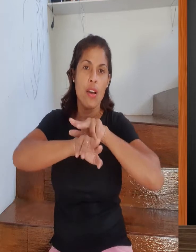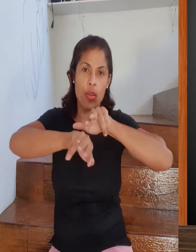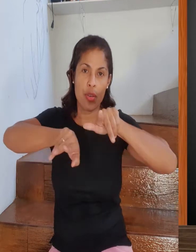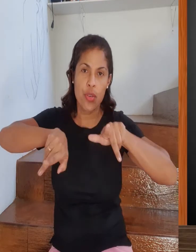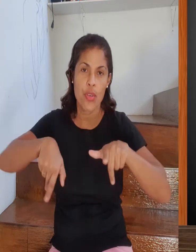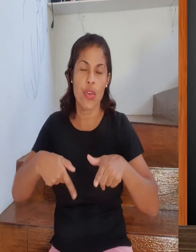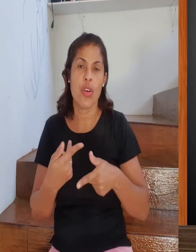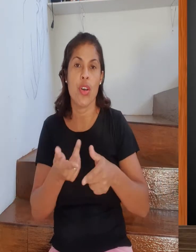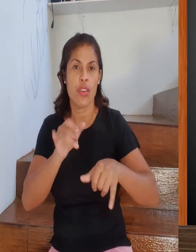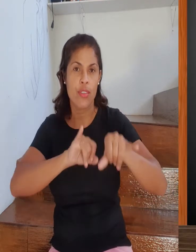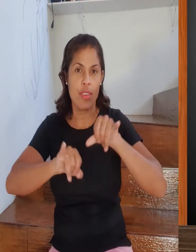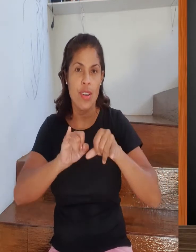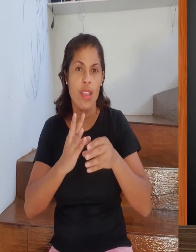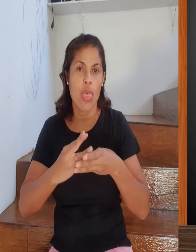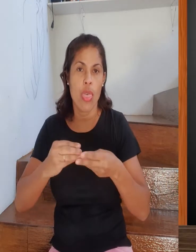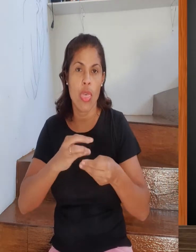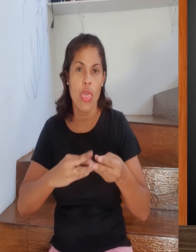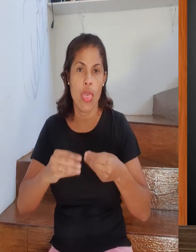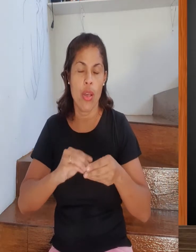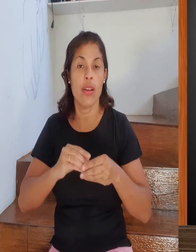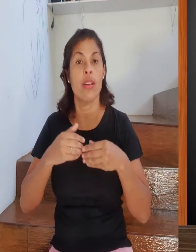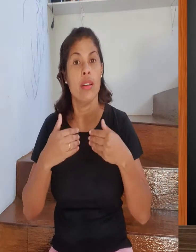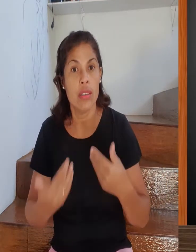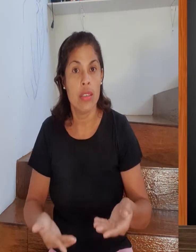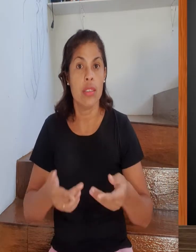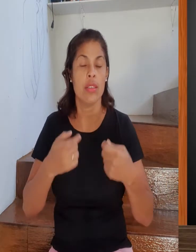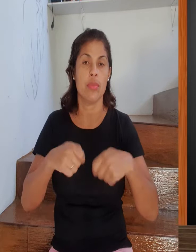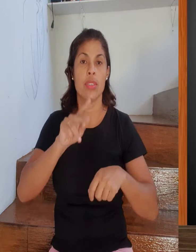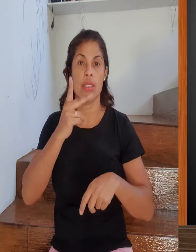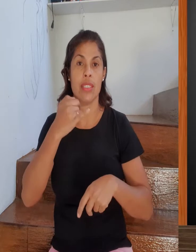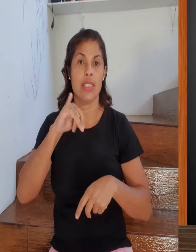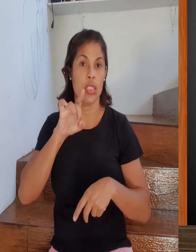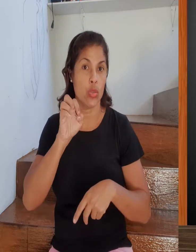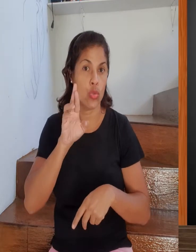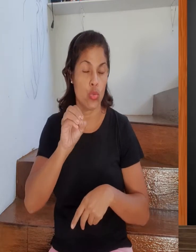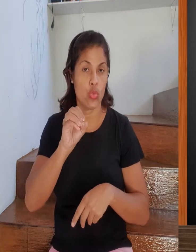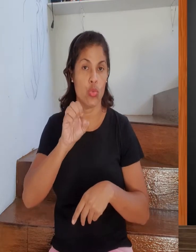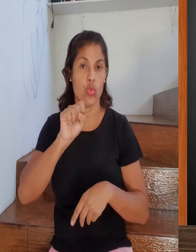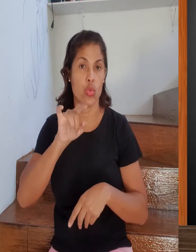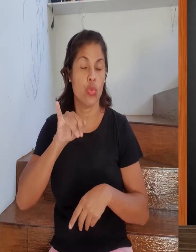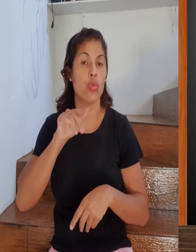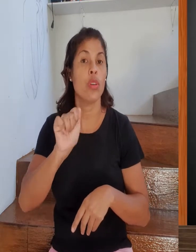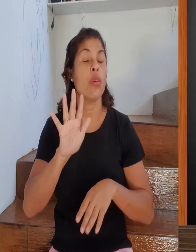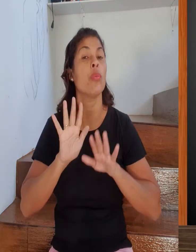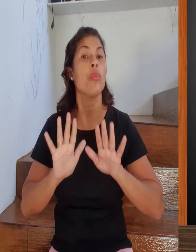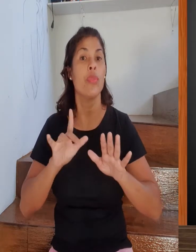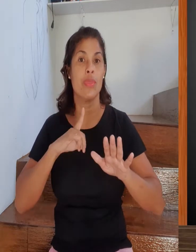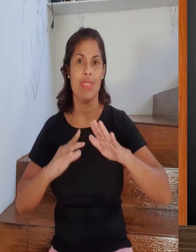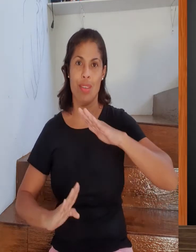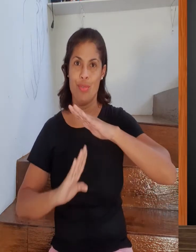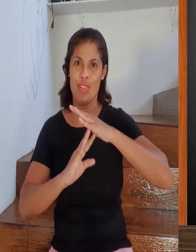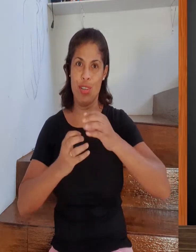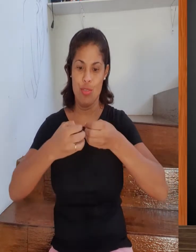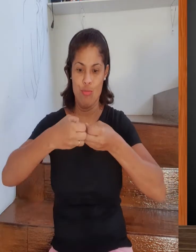de substâncias nela dissolvidas. Por isso, o fármaco deve ser hidrossolúvel, mas também há uma limitação